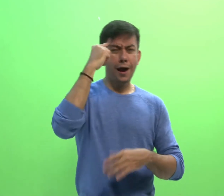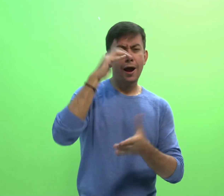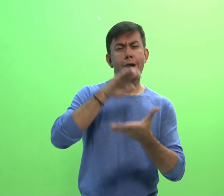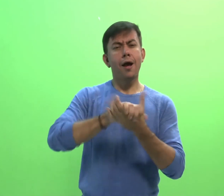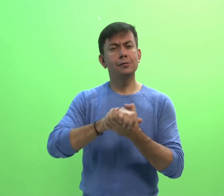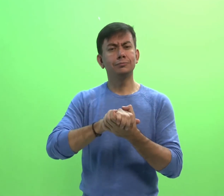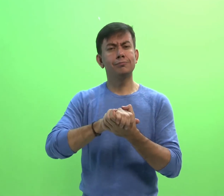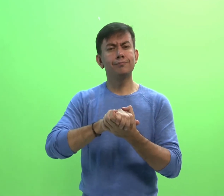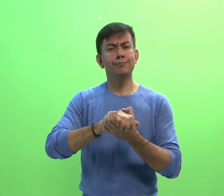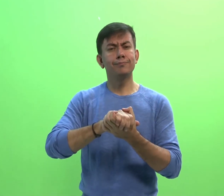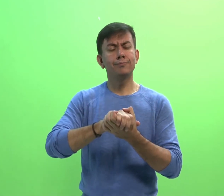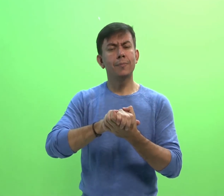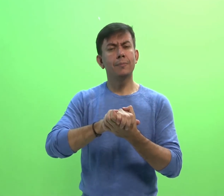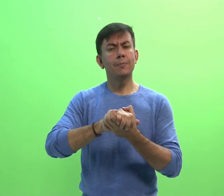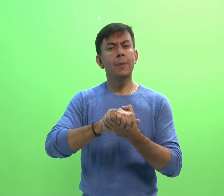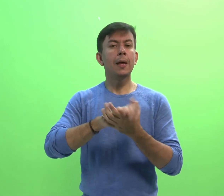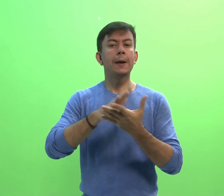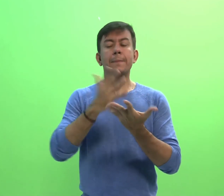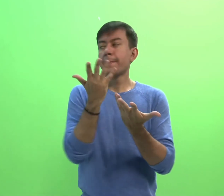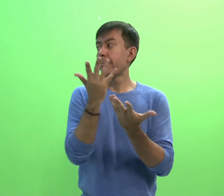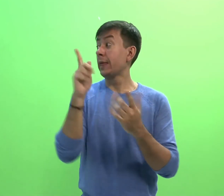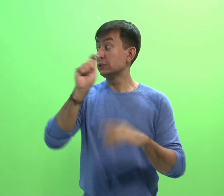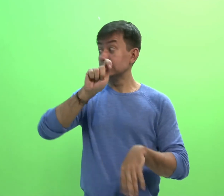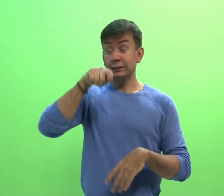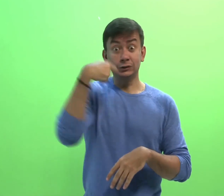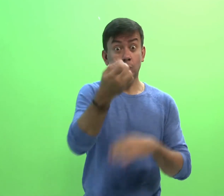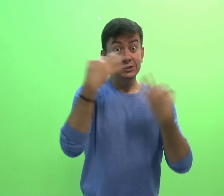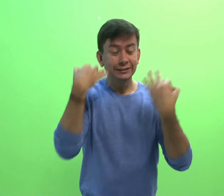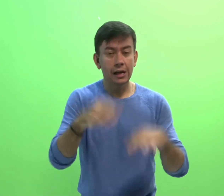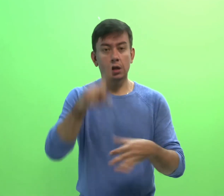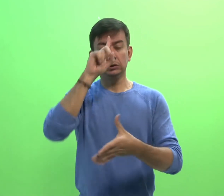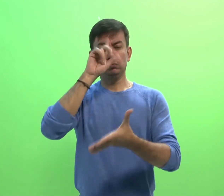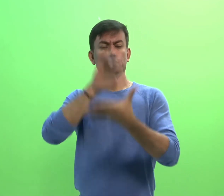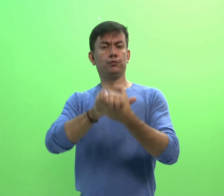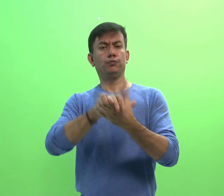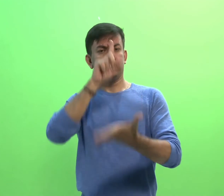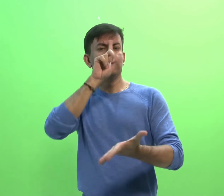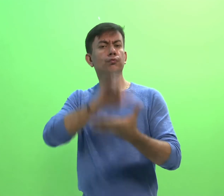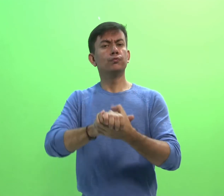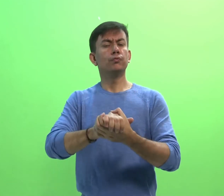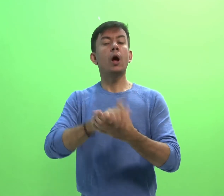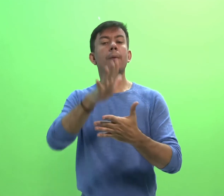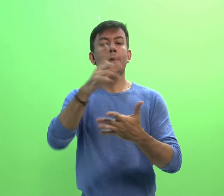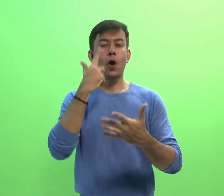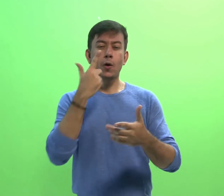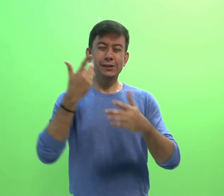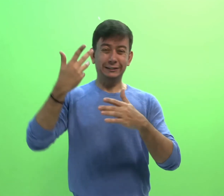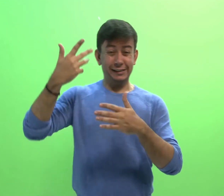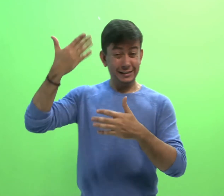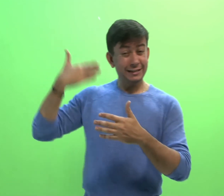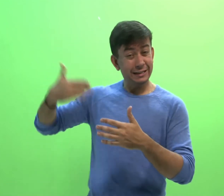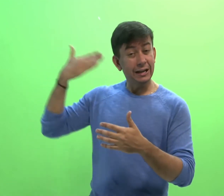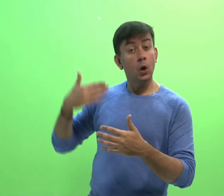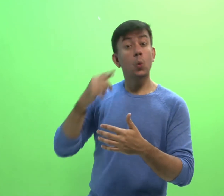sinal seria decidir me casar. Porque no processo de assimilação, usava esse sinal, eu estou